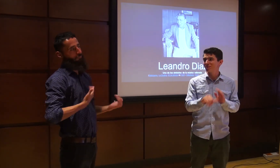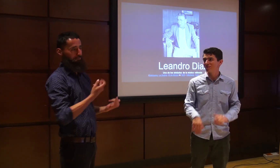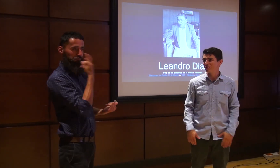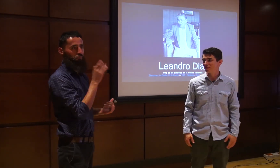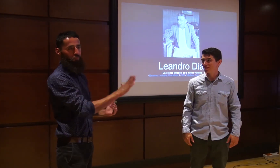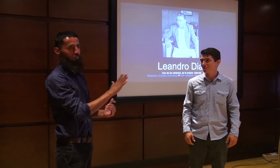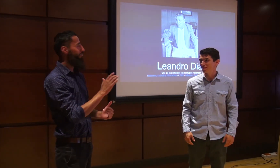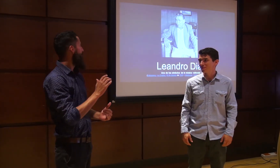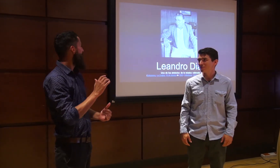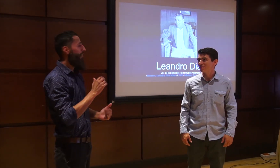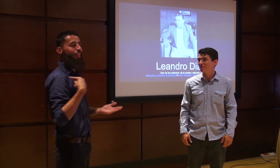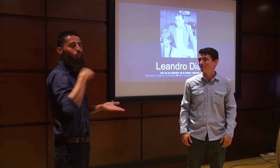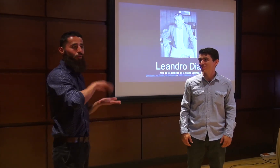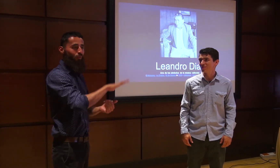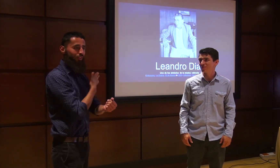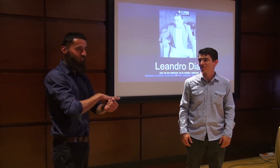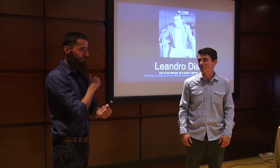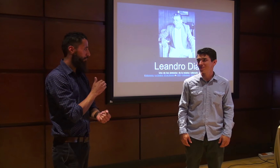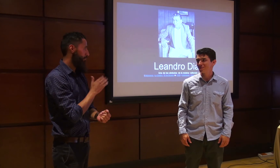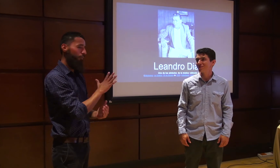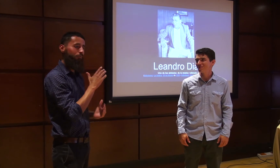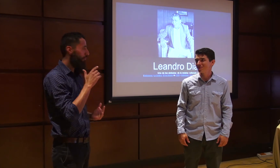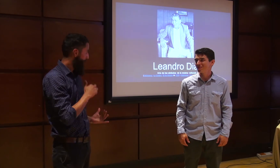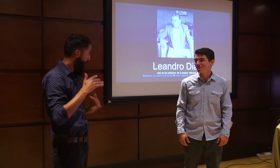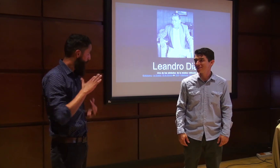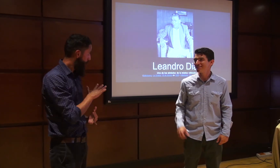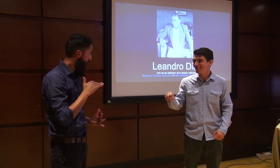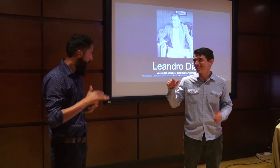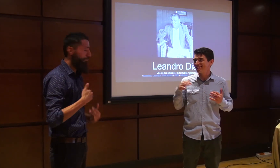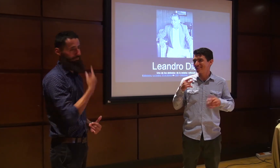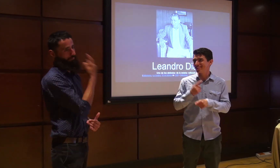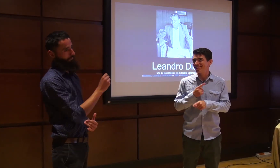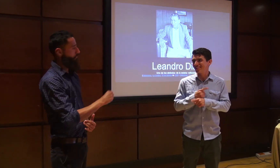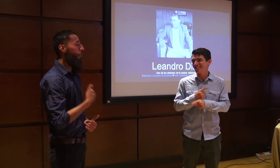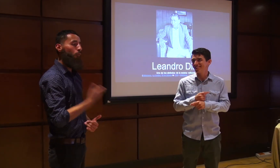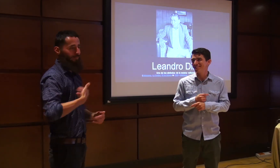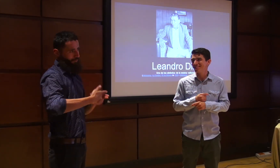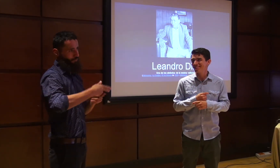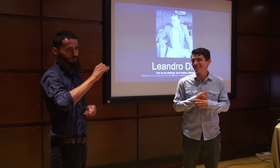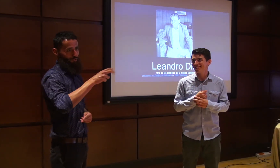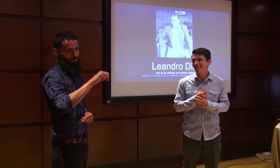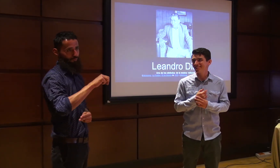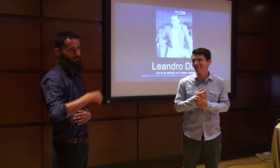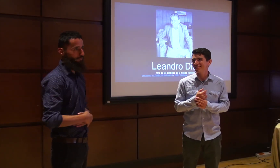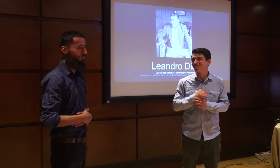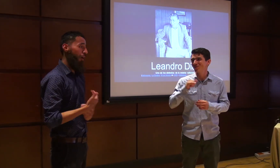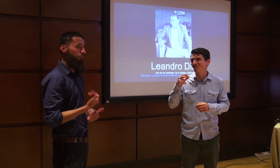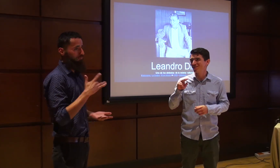aquí a la Biblioteca Luis Ángel Arango, muchas gracias, para conocer la historia o vida de este cantautor. Mi nombre